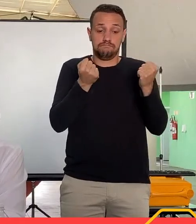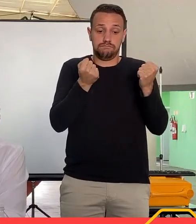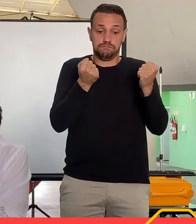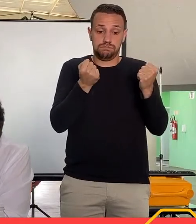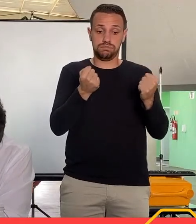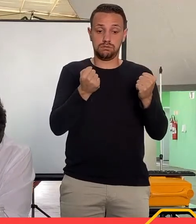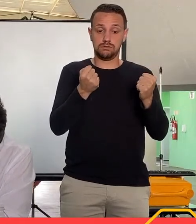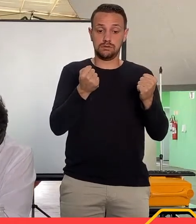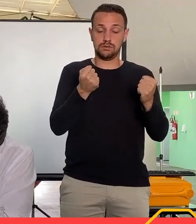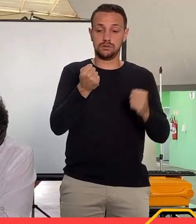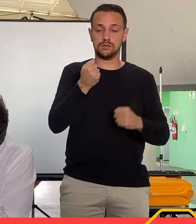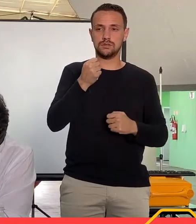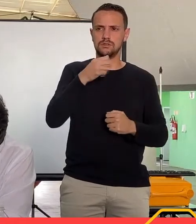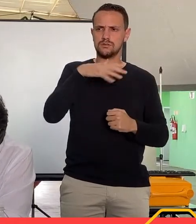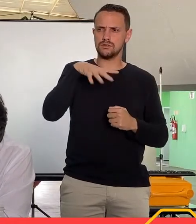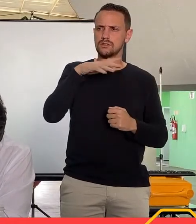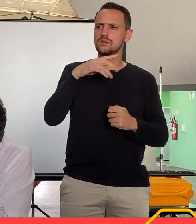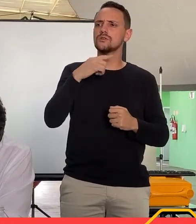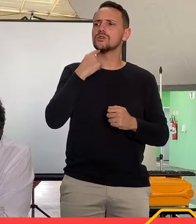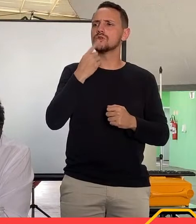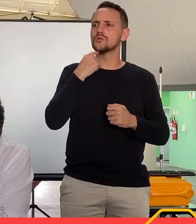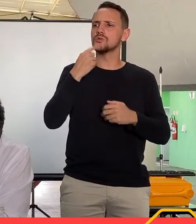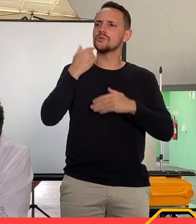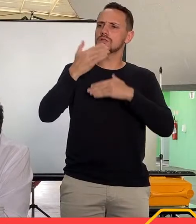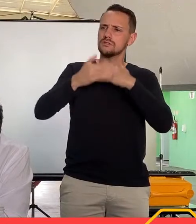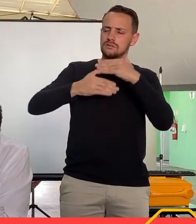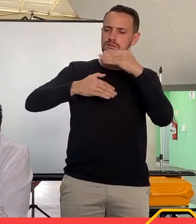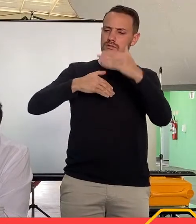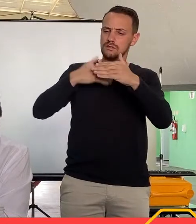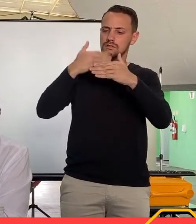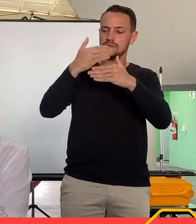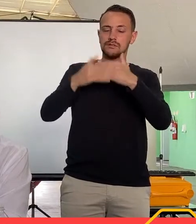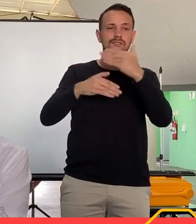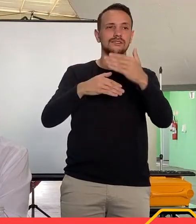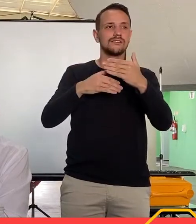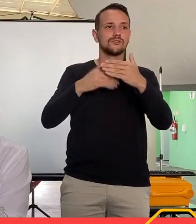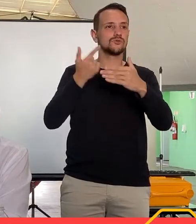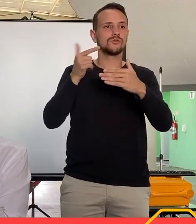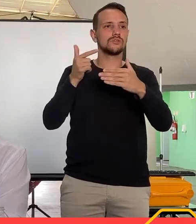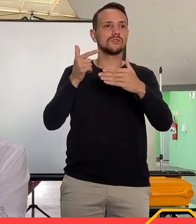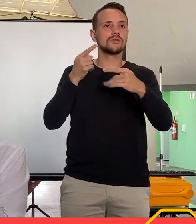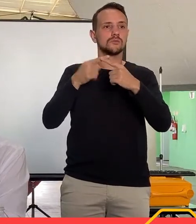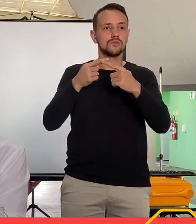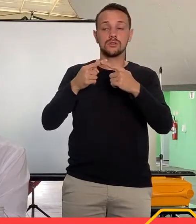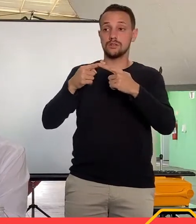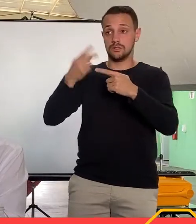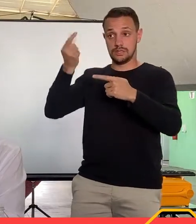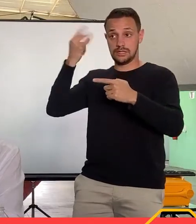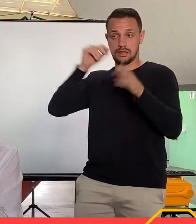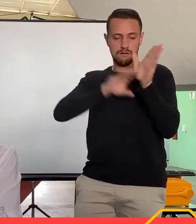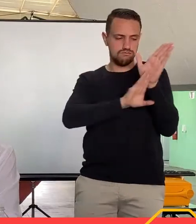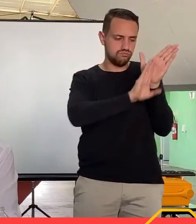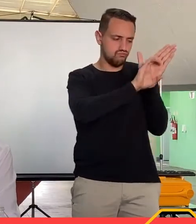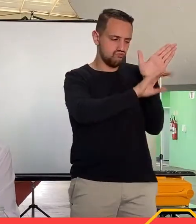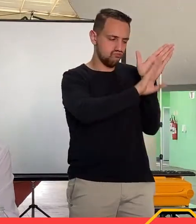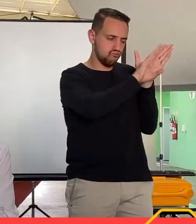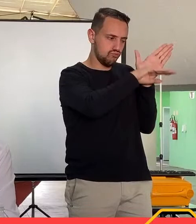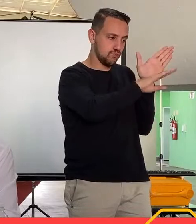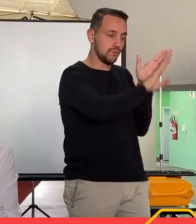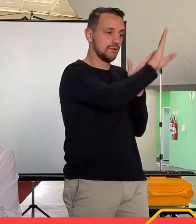globo não passaram por essas etapas, né, de avanço